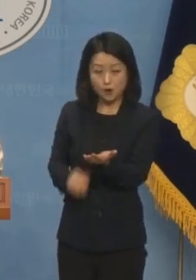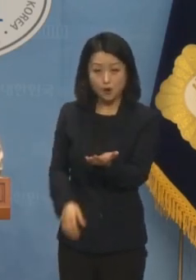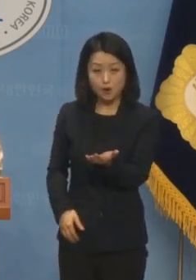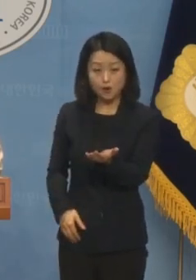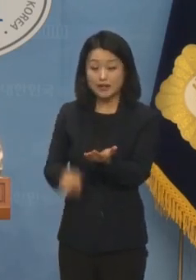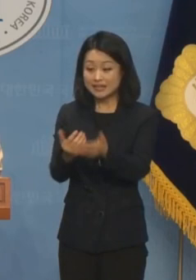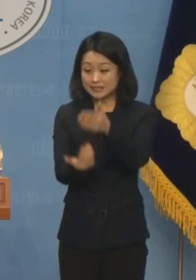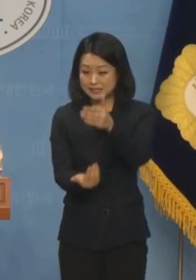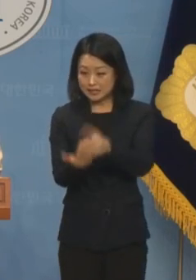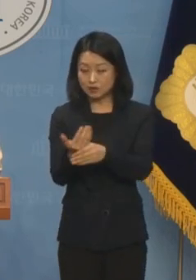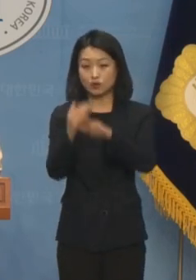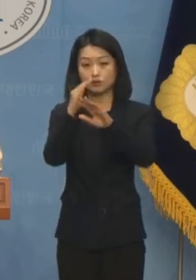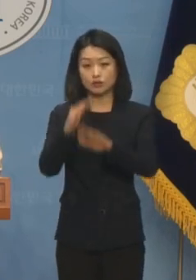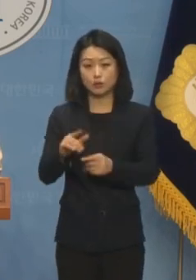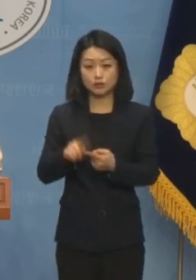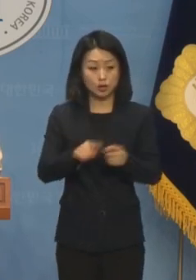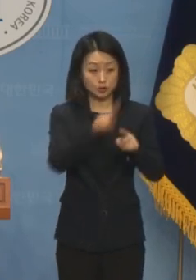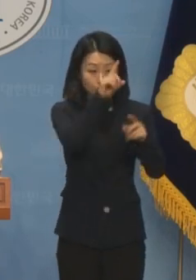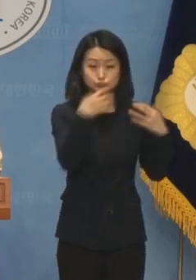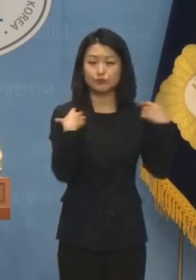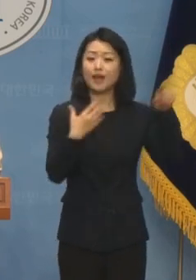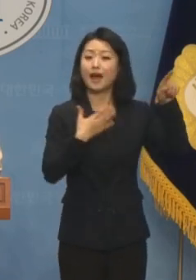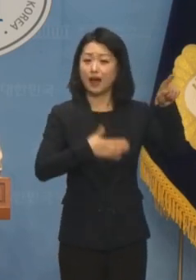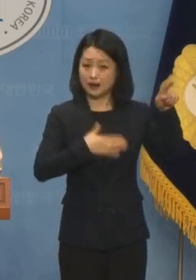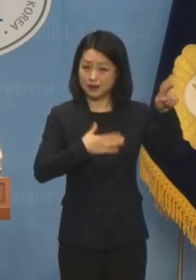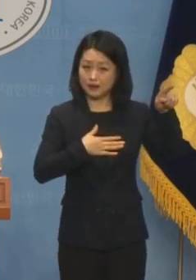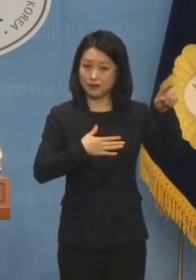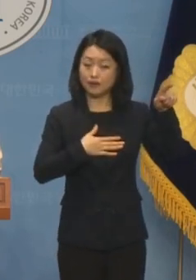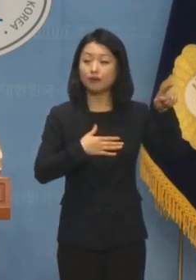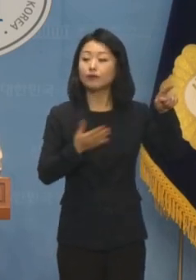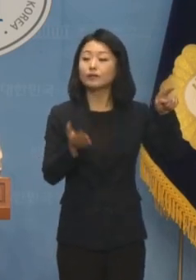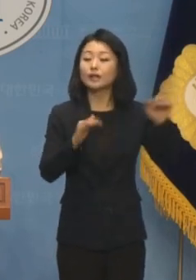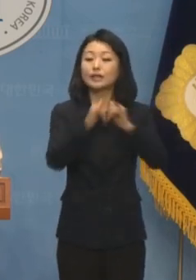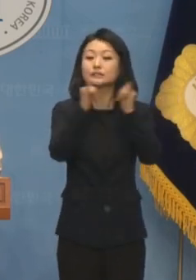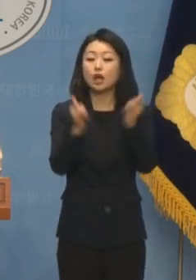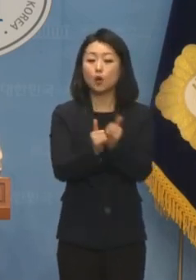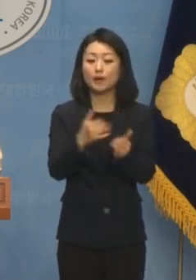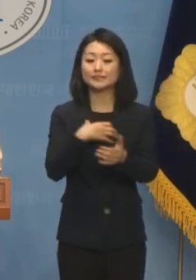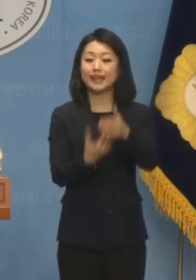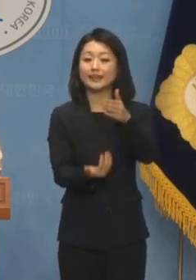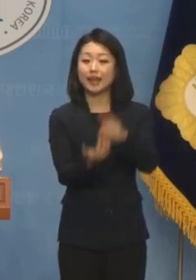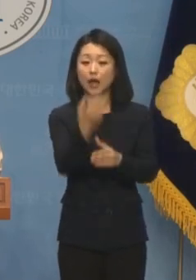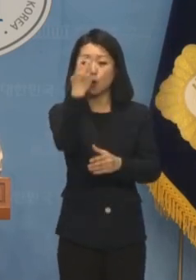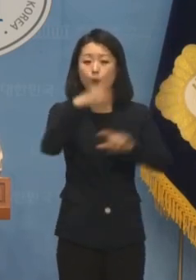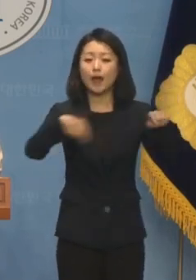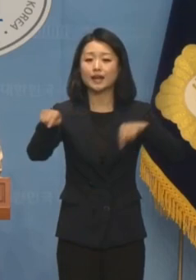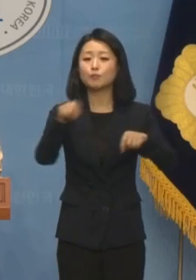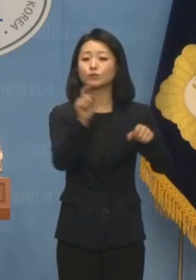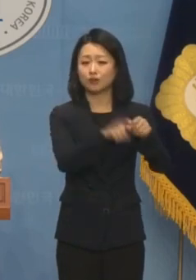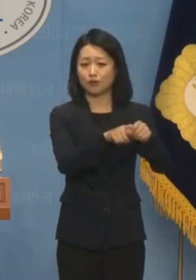이 사실을 정부가 모르지 않을 건데 사회재난을 관리한다는 명목으로